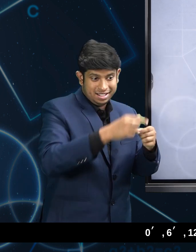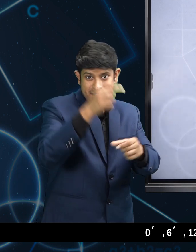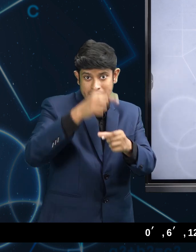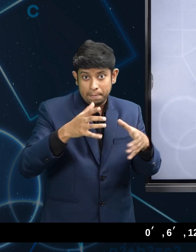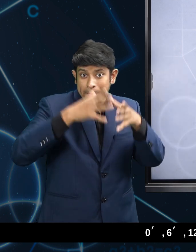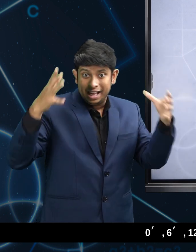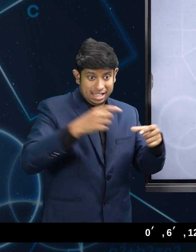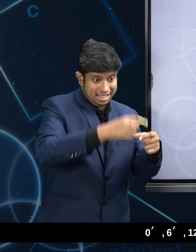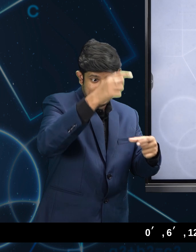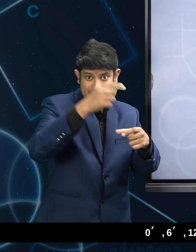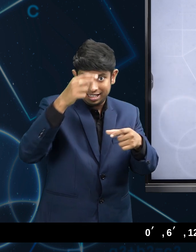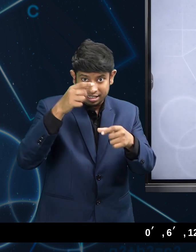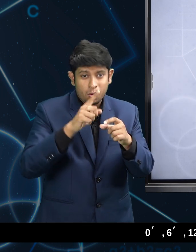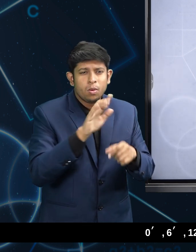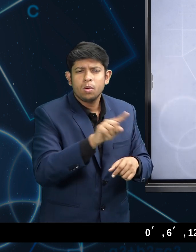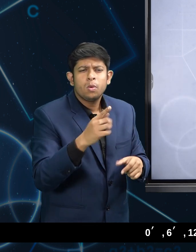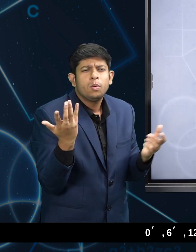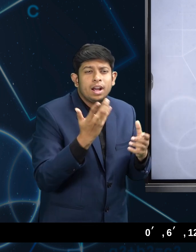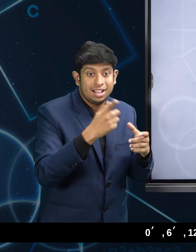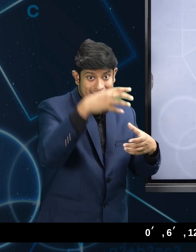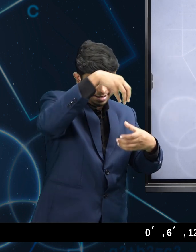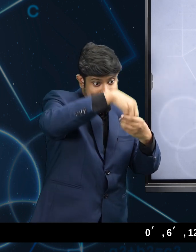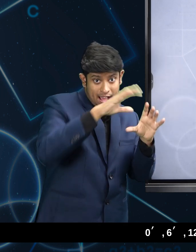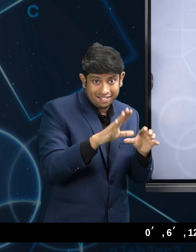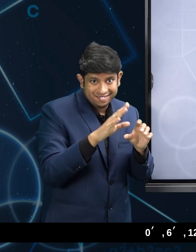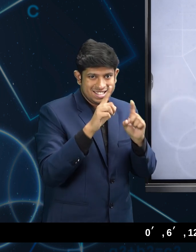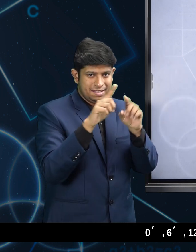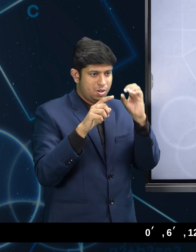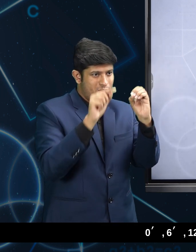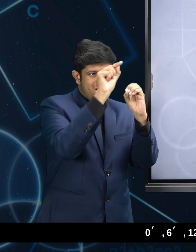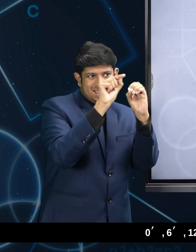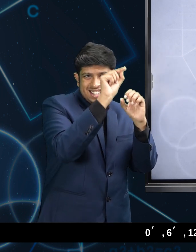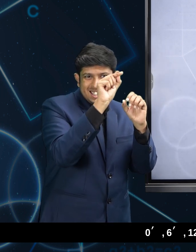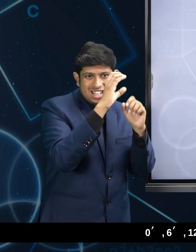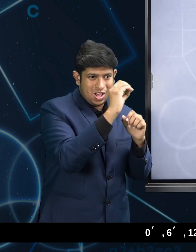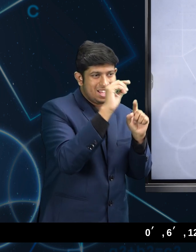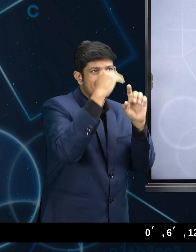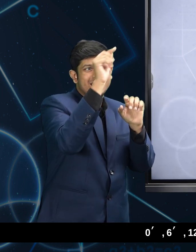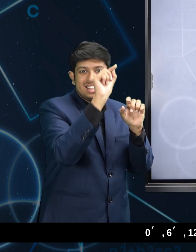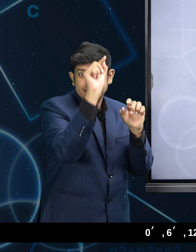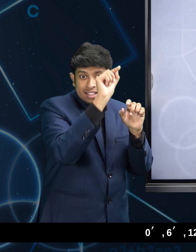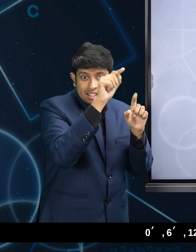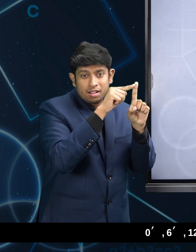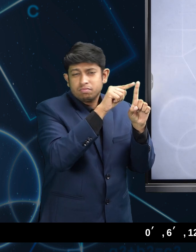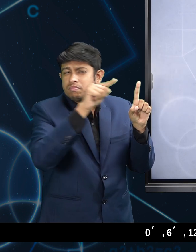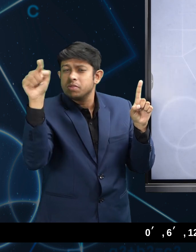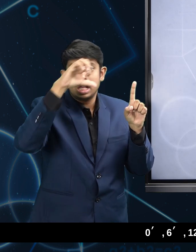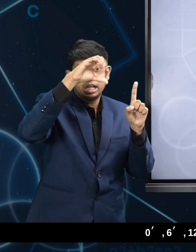0, 6, 12, 18, 24, 30, 36, 42,